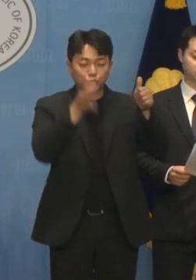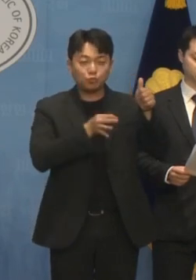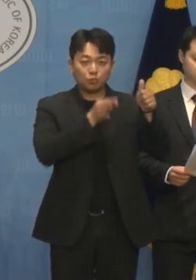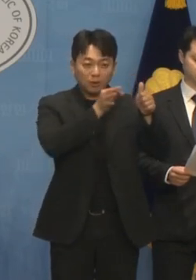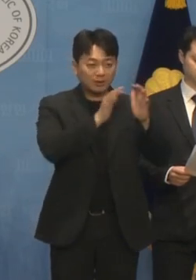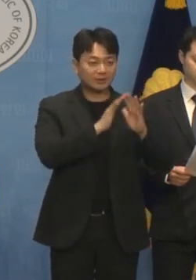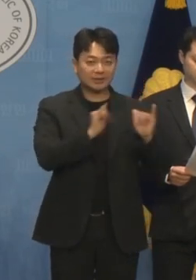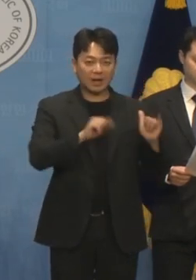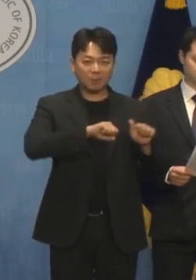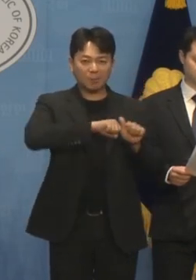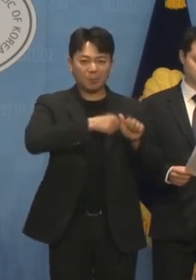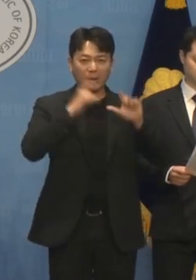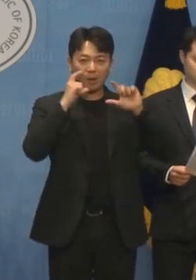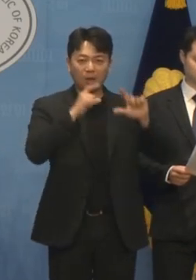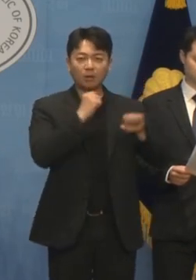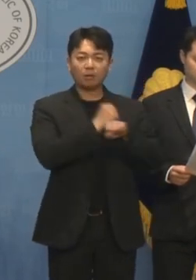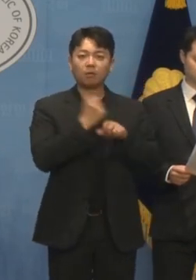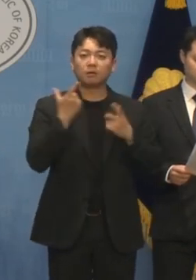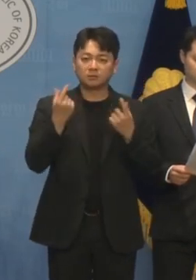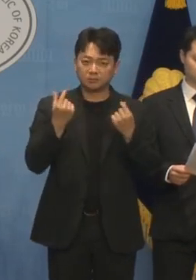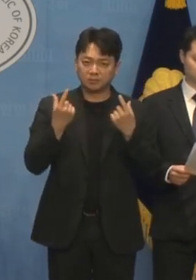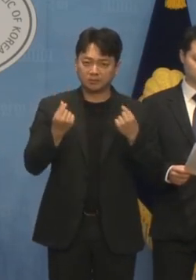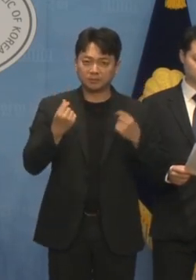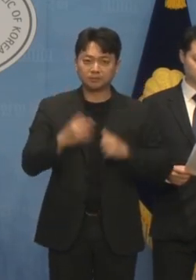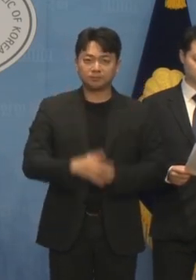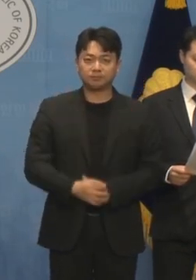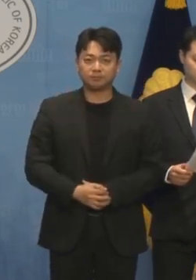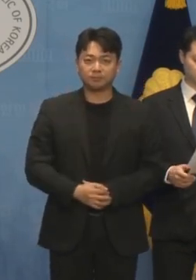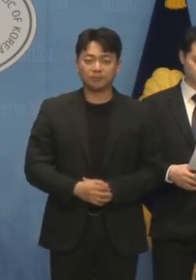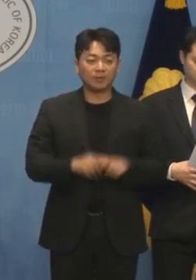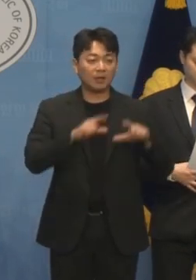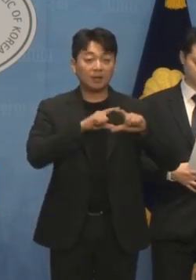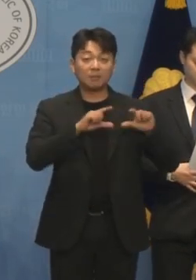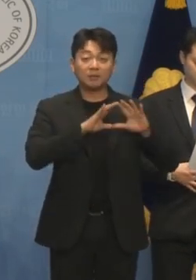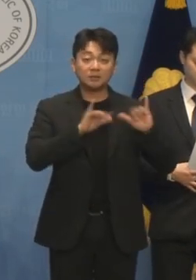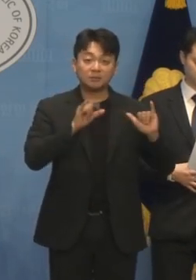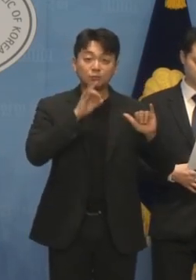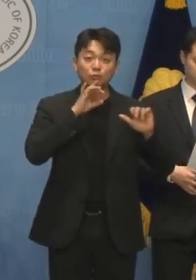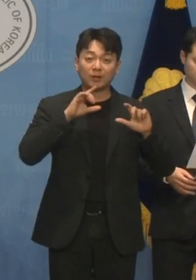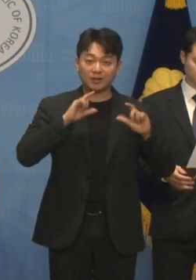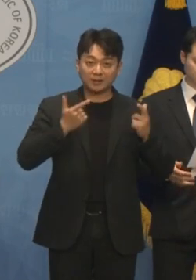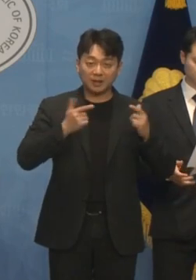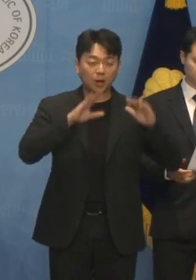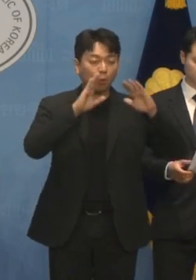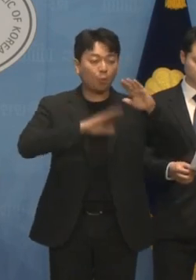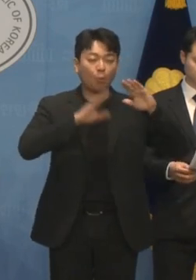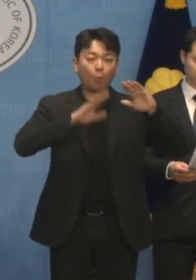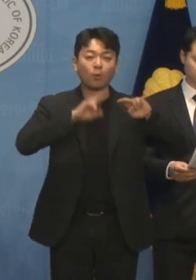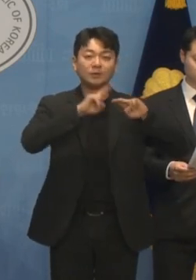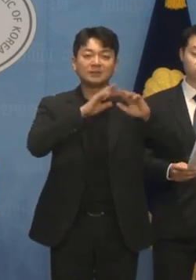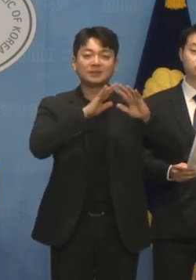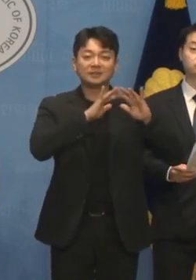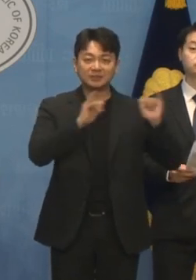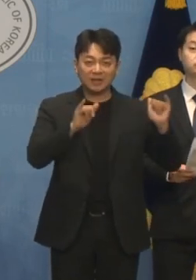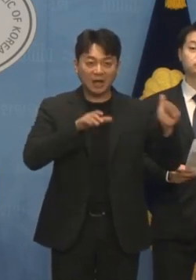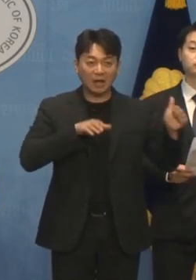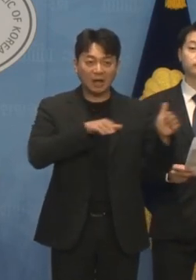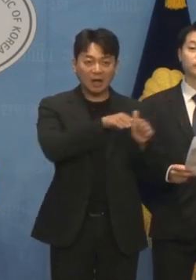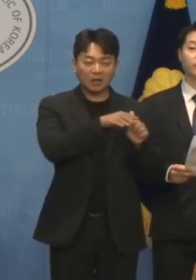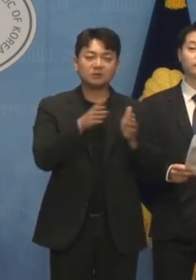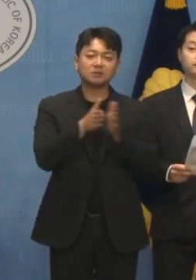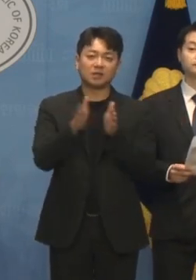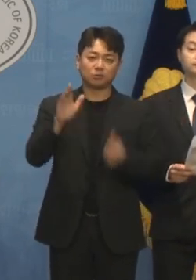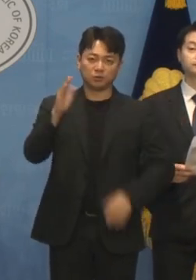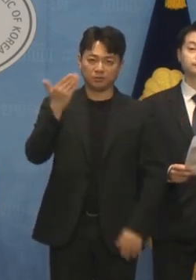없습니다 정치 검찰은 시민만 공격하는게 아닙니다 공직자 사냥은 진즉 시작됐습니다